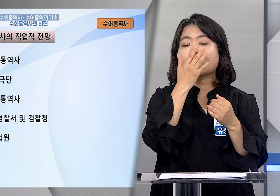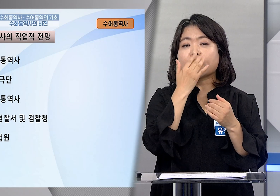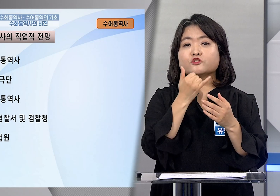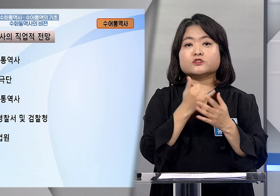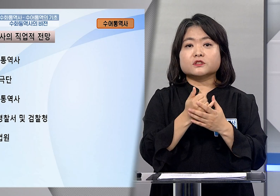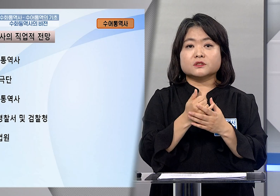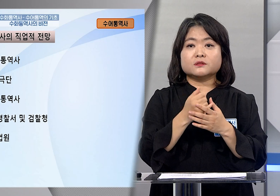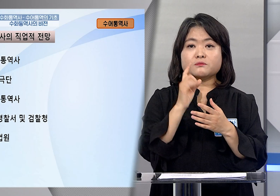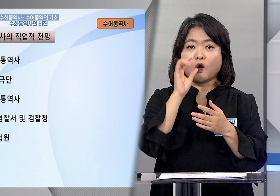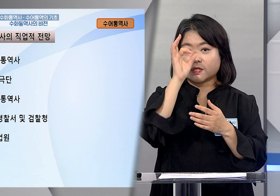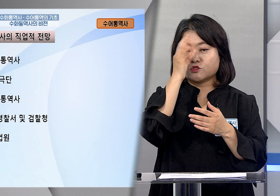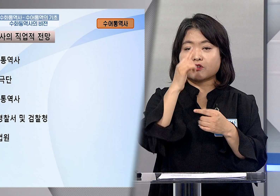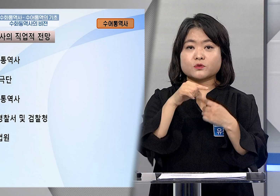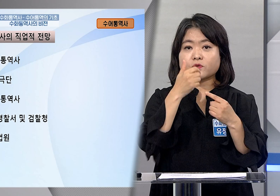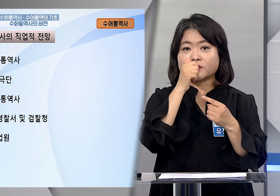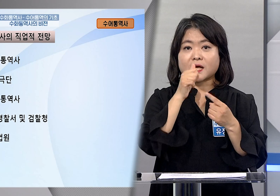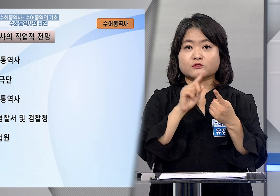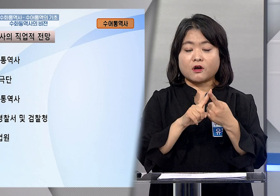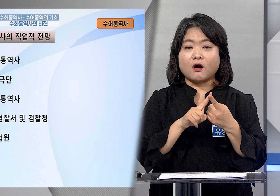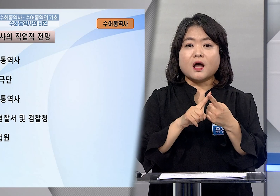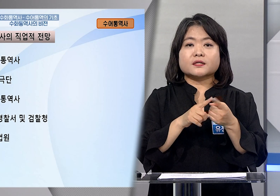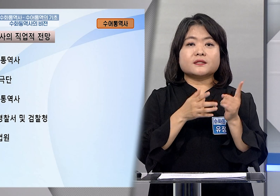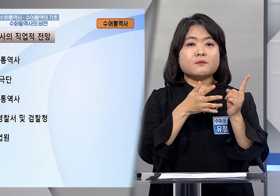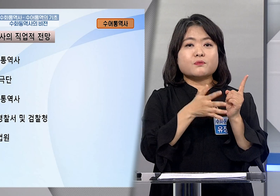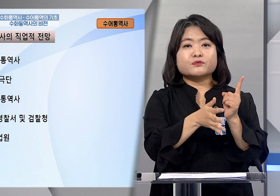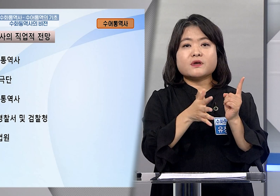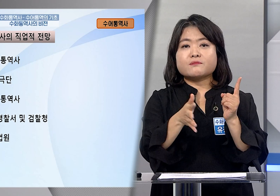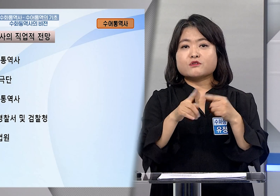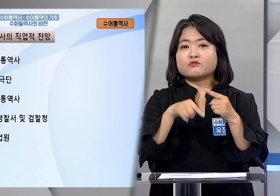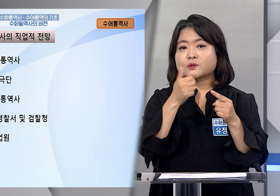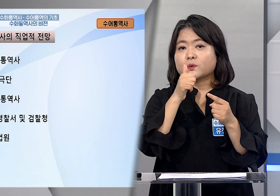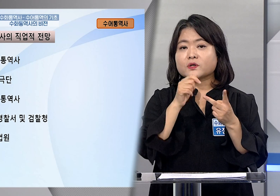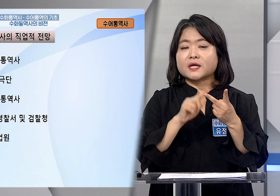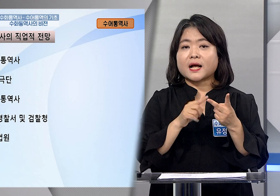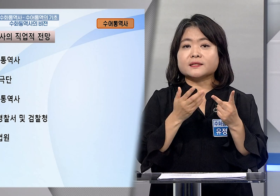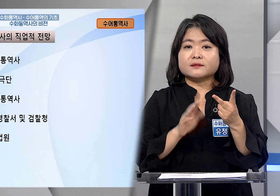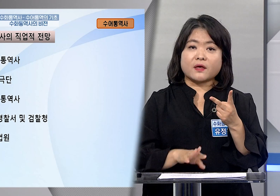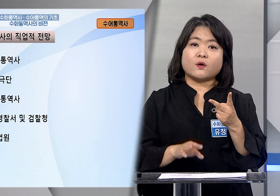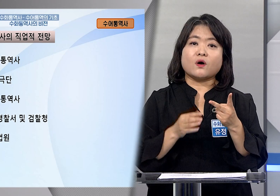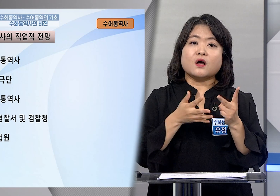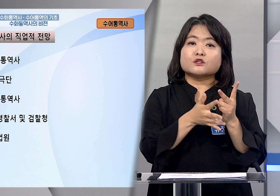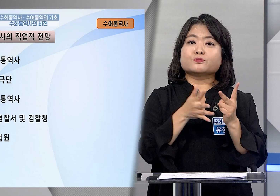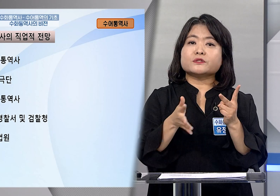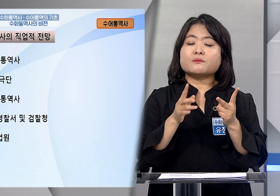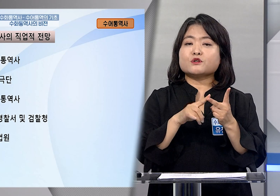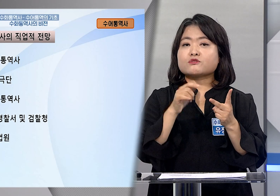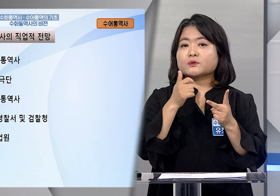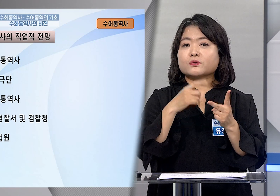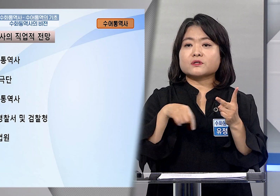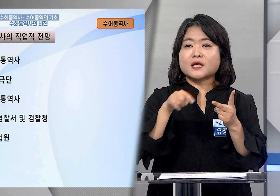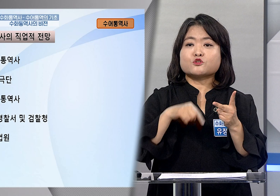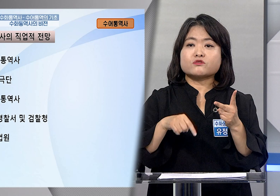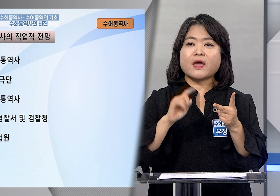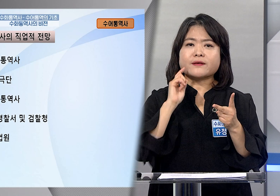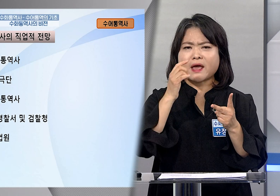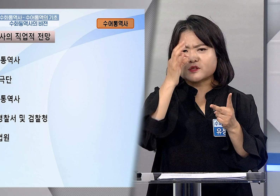통역할 수 있는 명인 수화 통역사고요. 그 다음에 분야별 수화 통역사가 있는데요. 그 분야별 수화 통역사 중에 예술